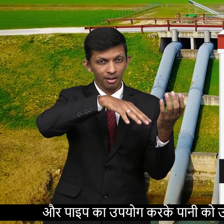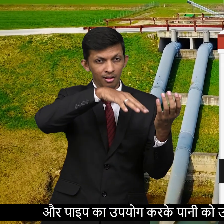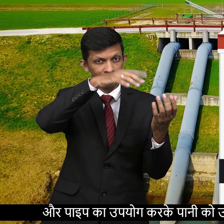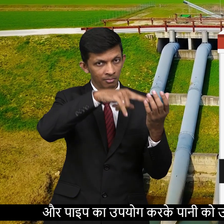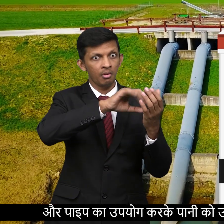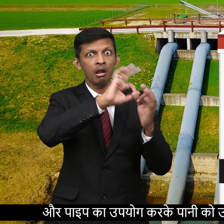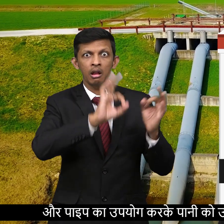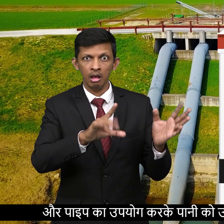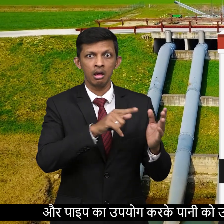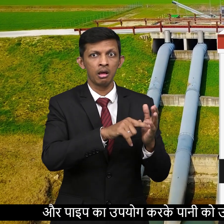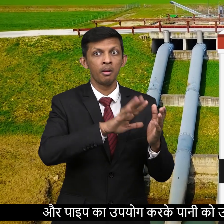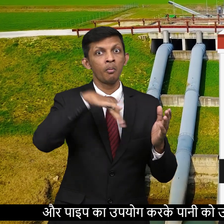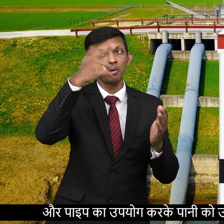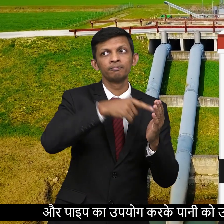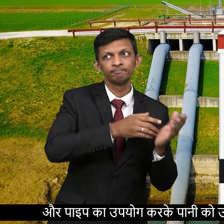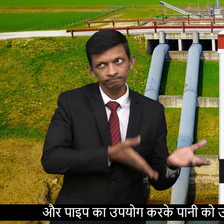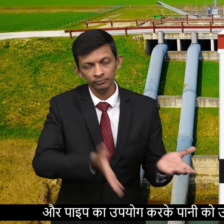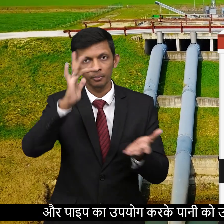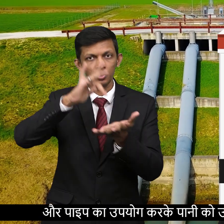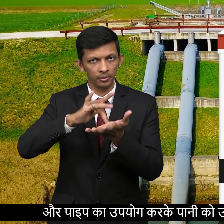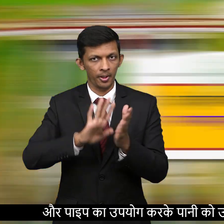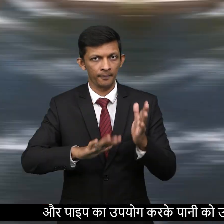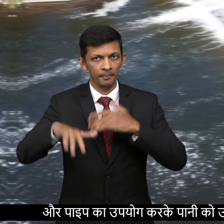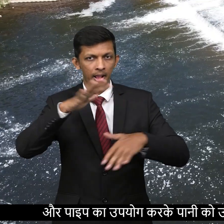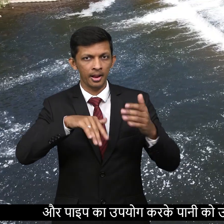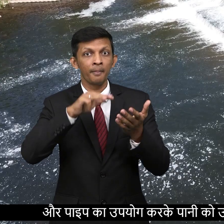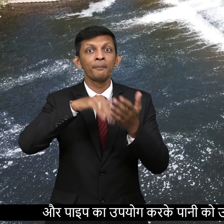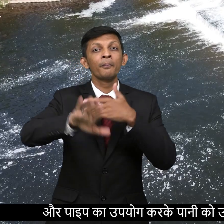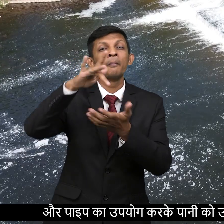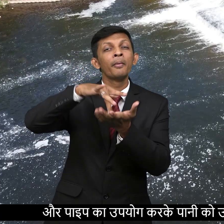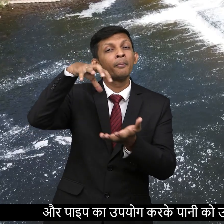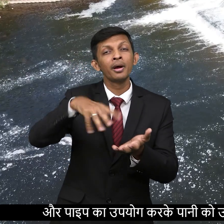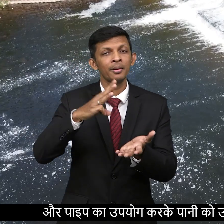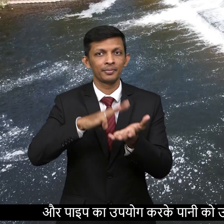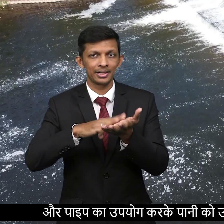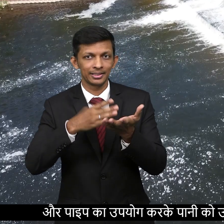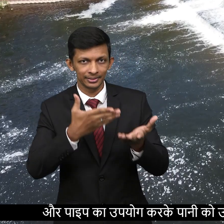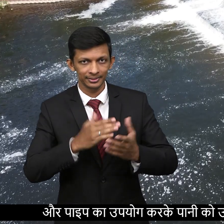को उठाया जाता है और फिर नहरों में डाला जाता है।